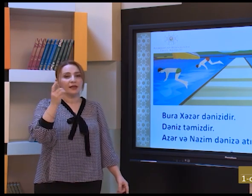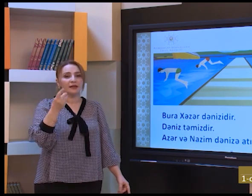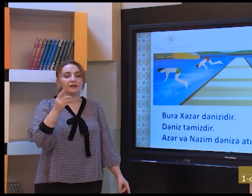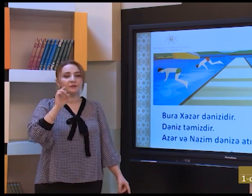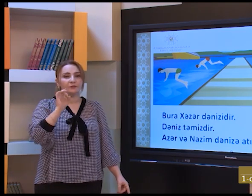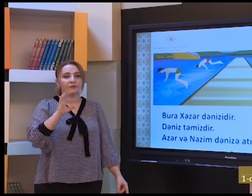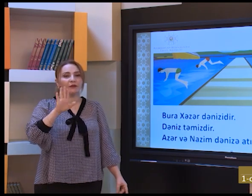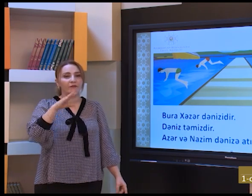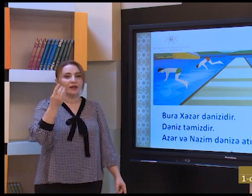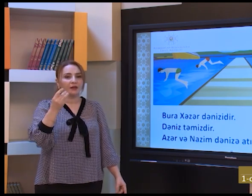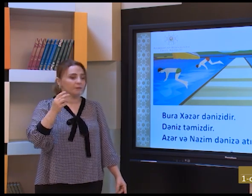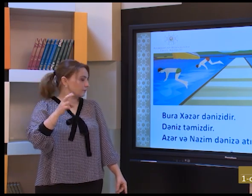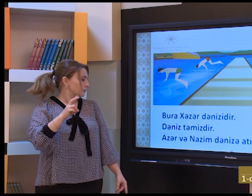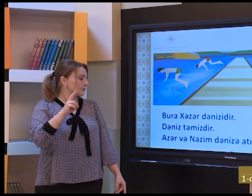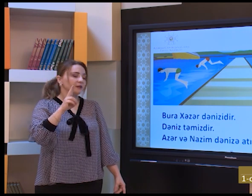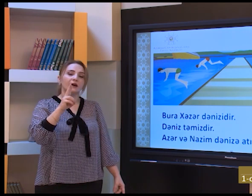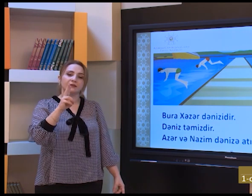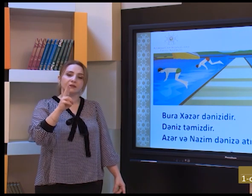Azər və Nazim